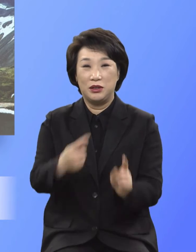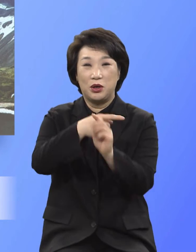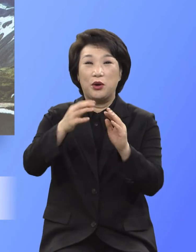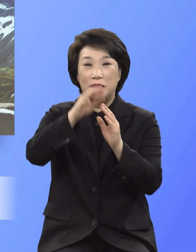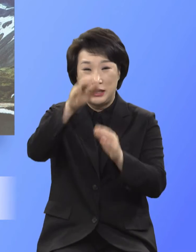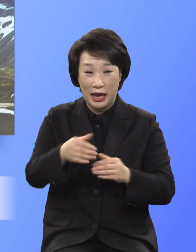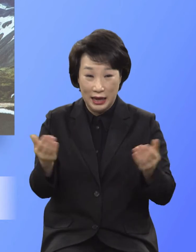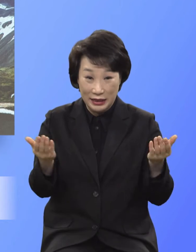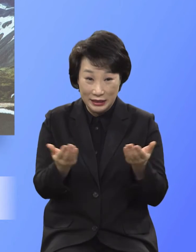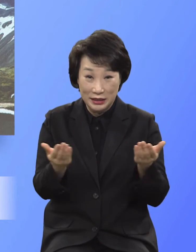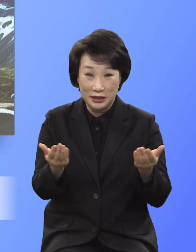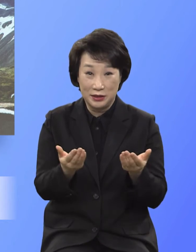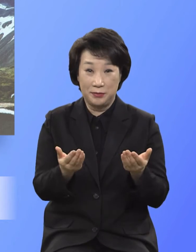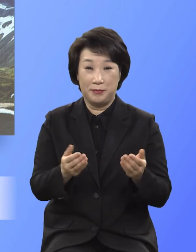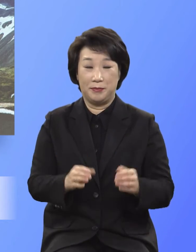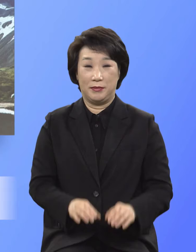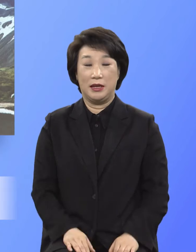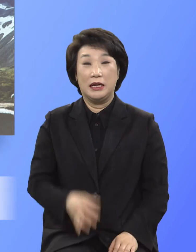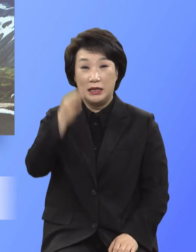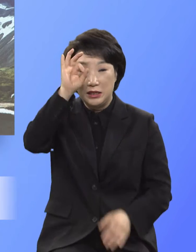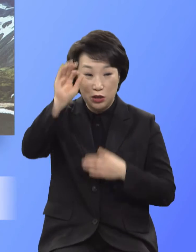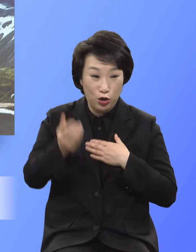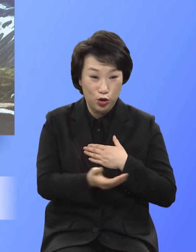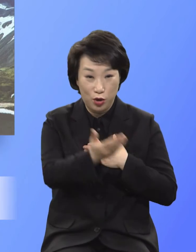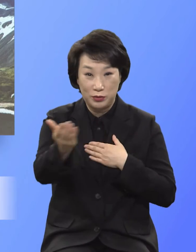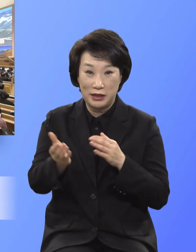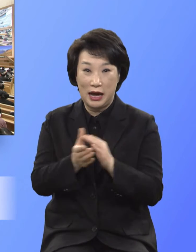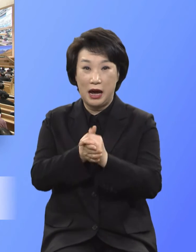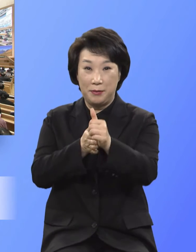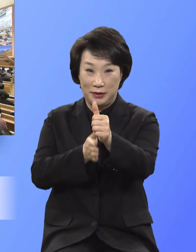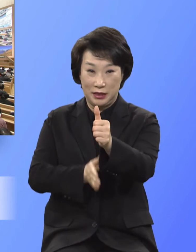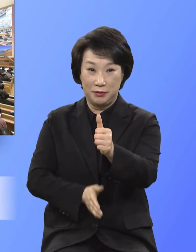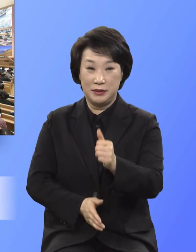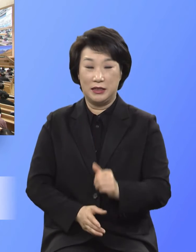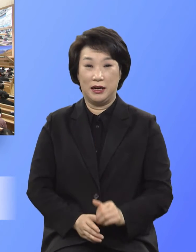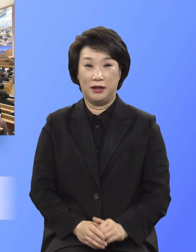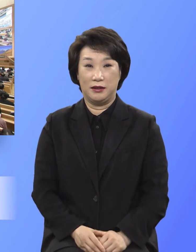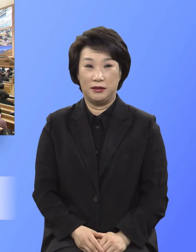교회의 사역입니다. 인정하시면 아멘 합시다.